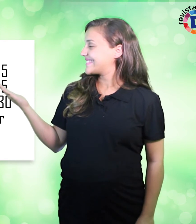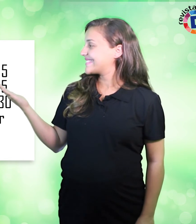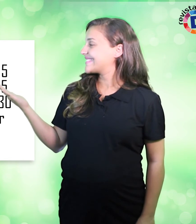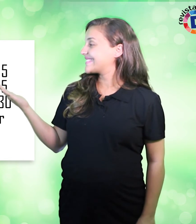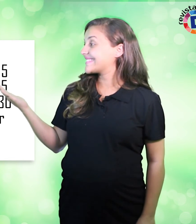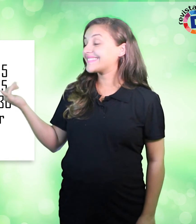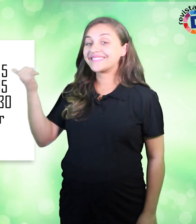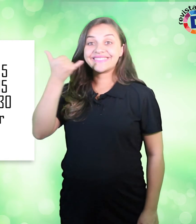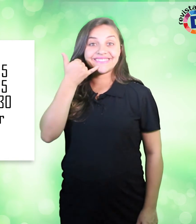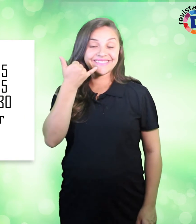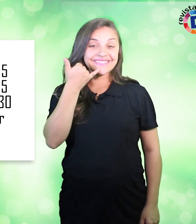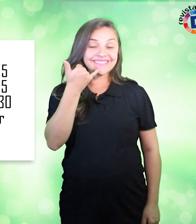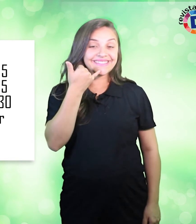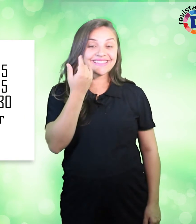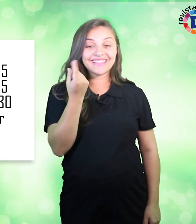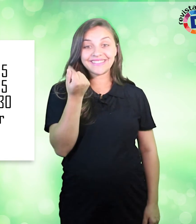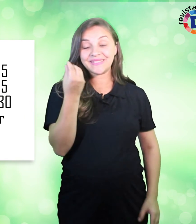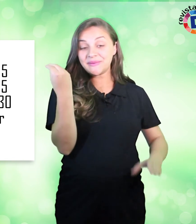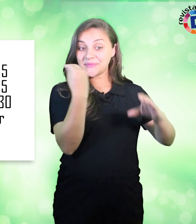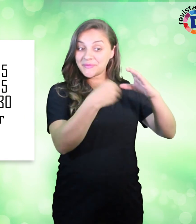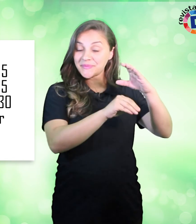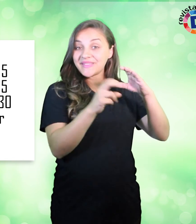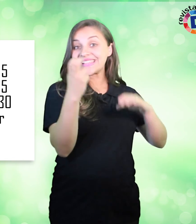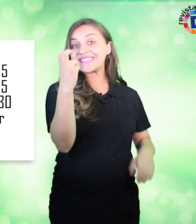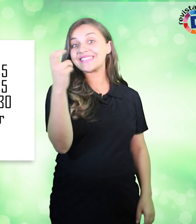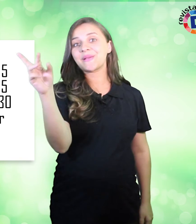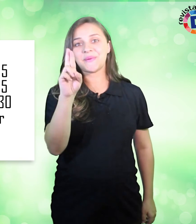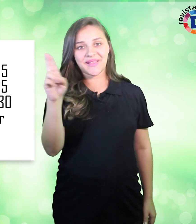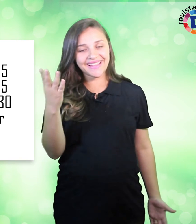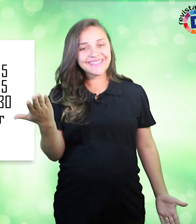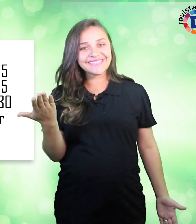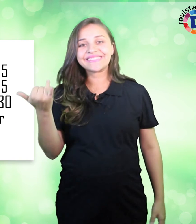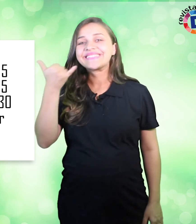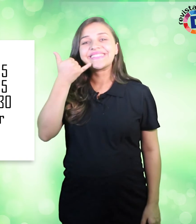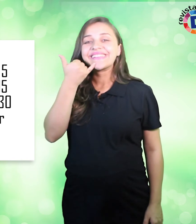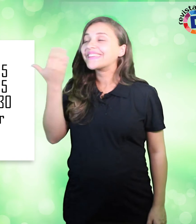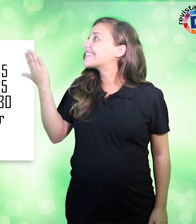1234505 para doar R$5, 0500